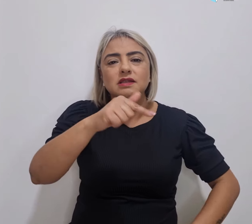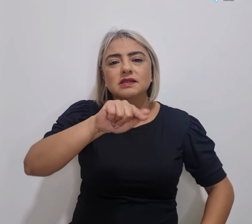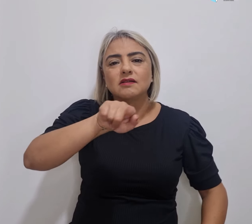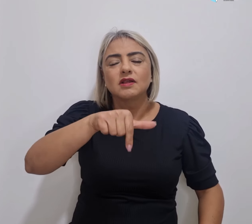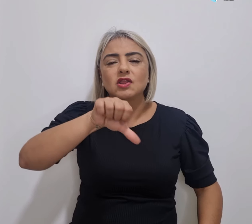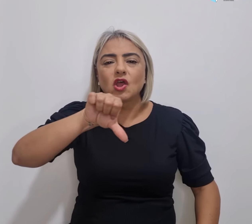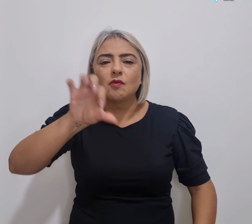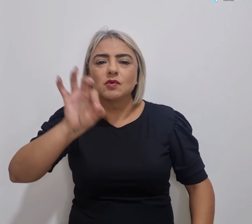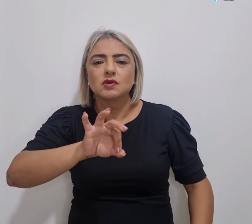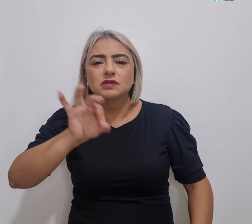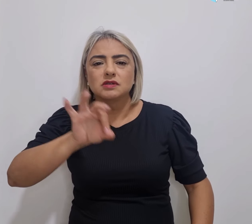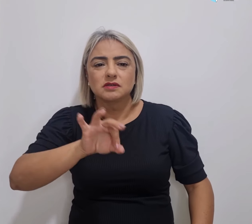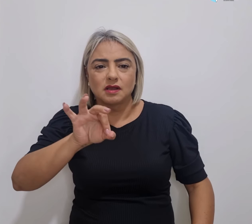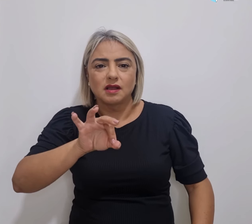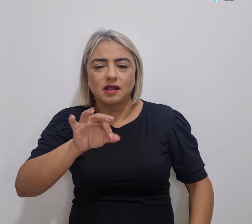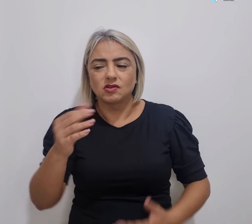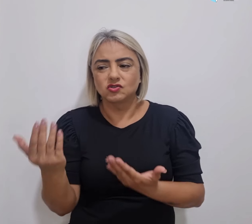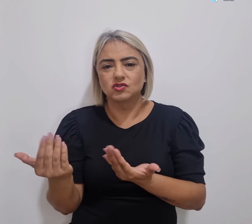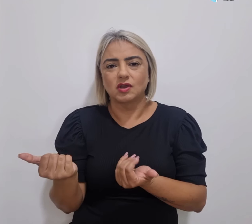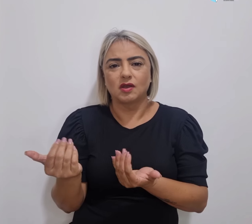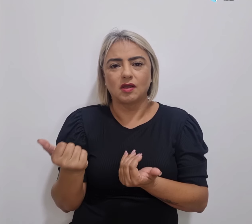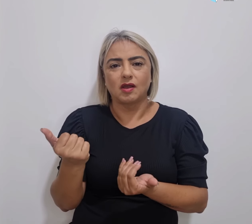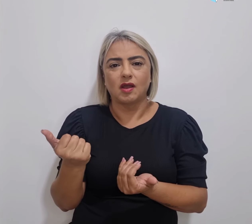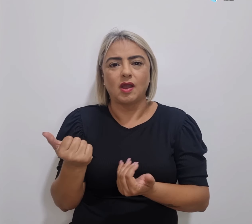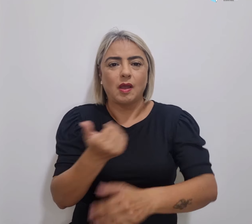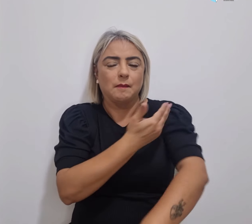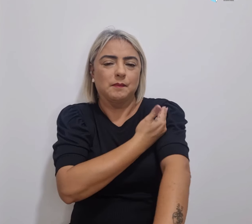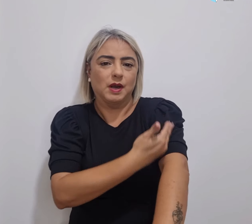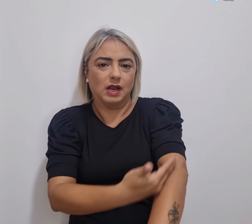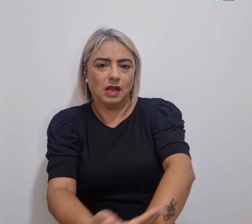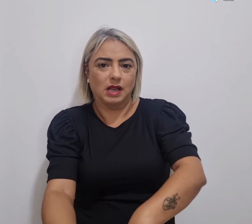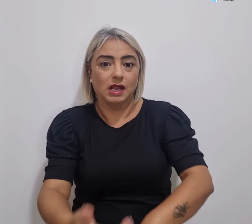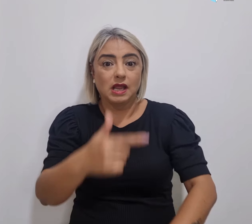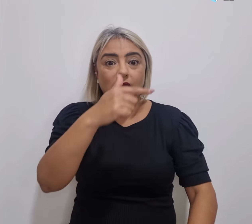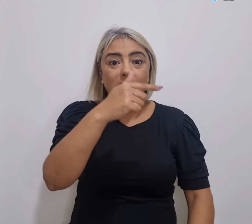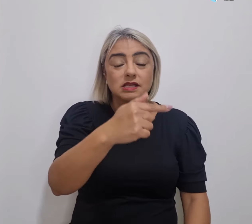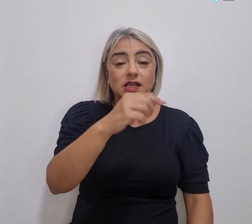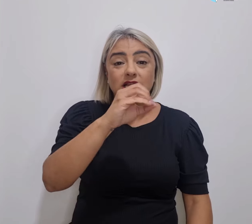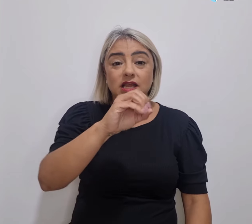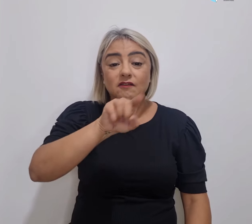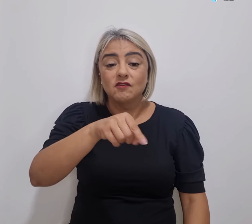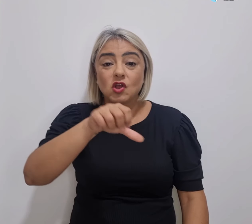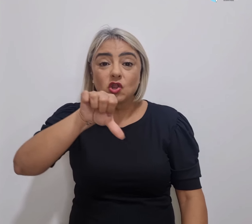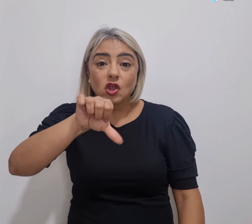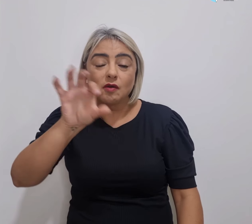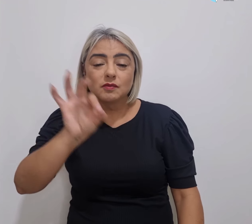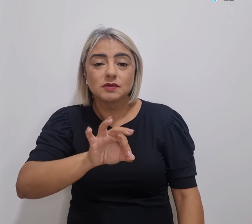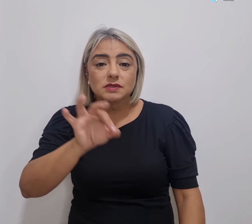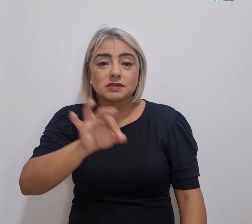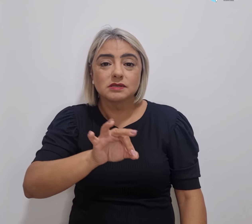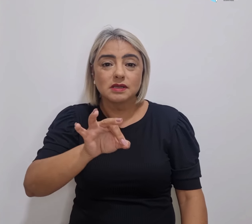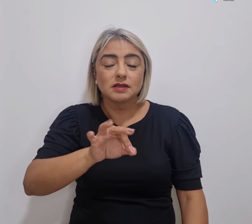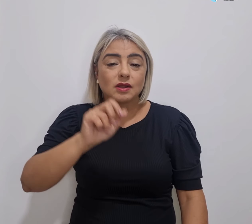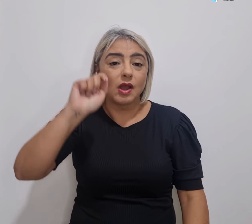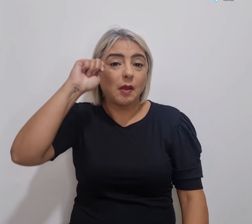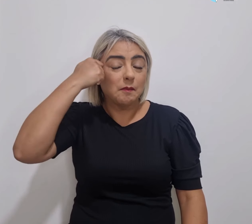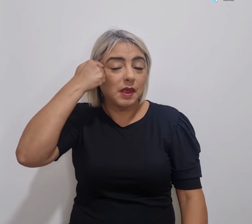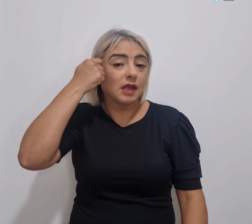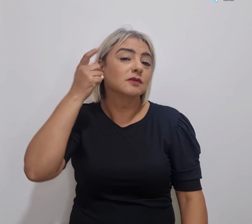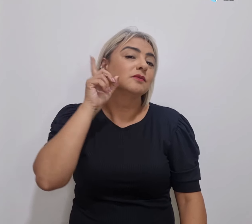% desses jovens eram brancos. e 70,9% pretos ou pardos.